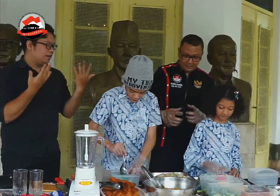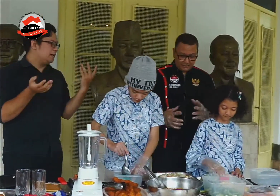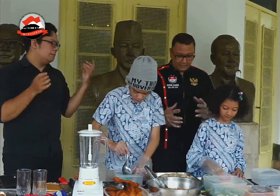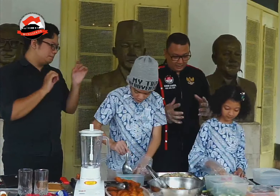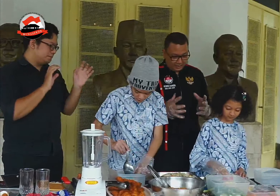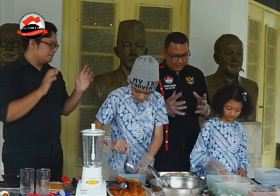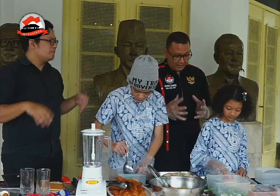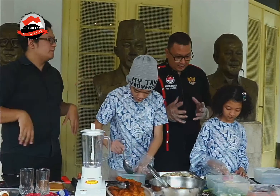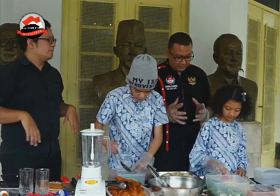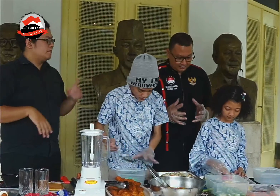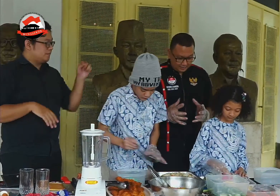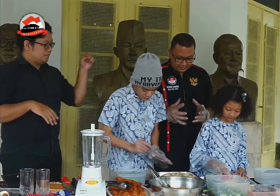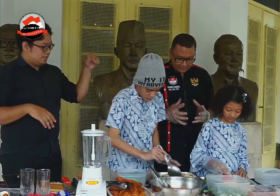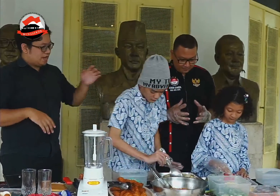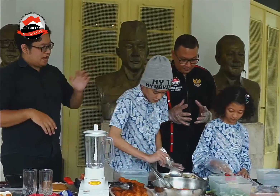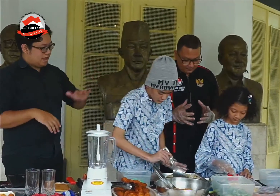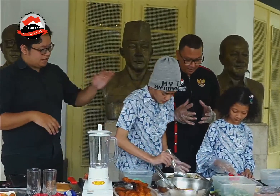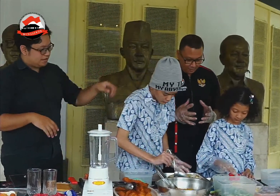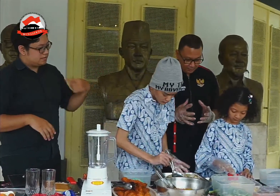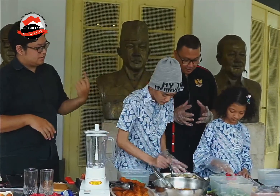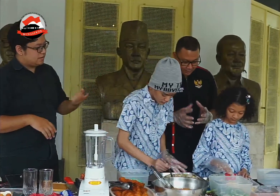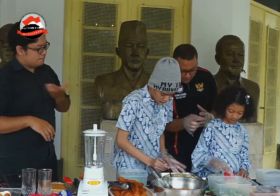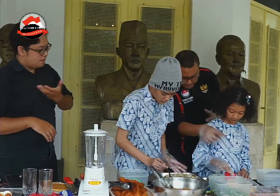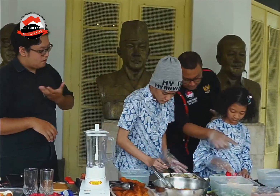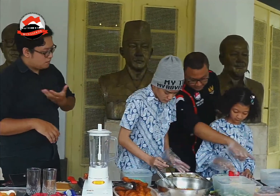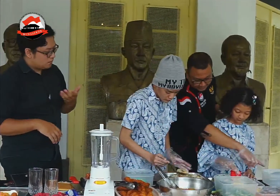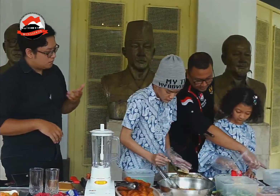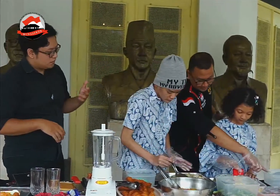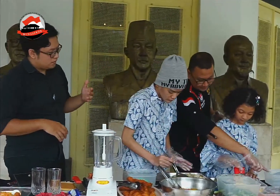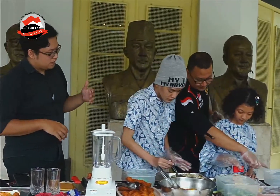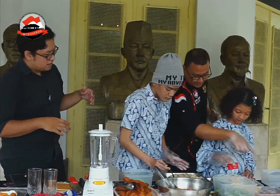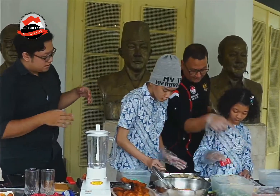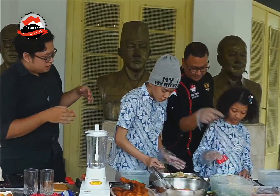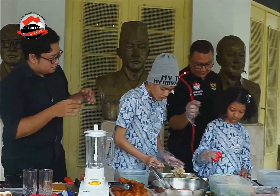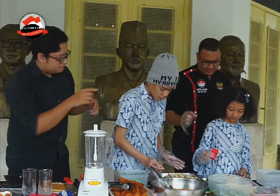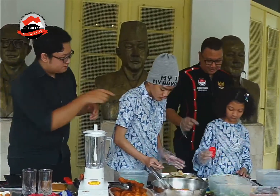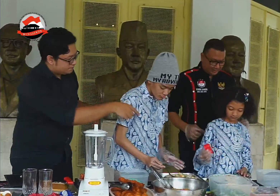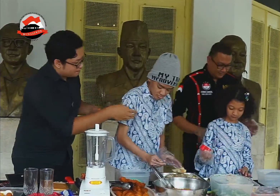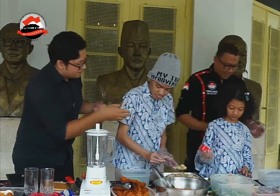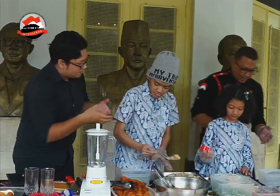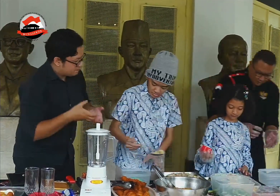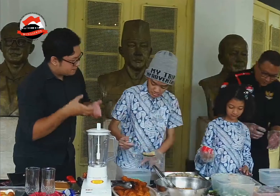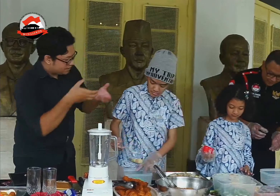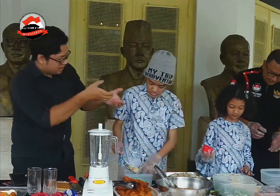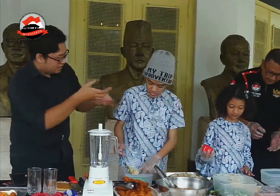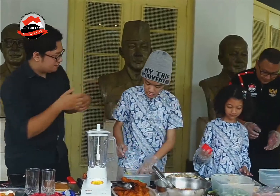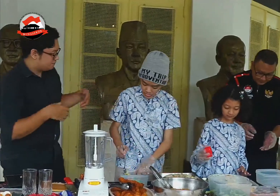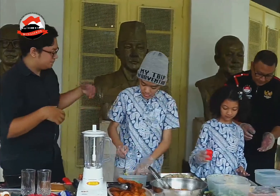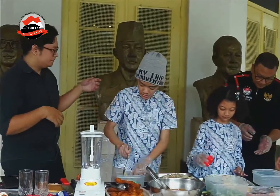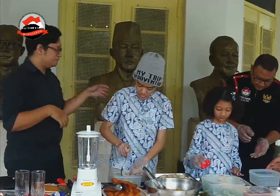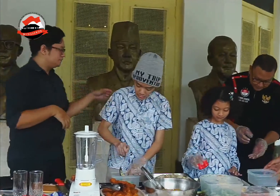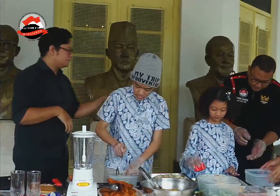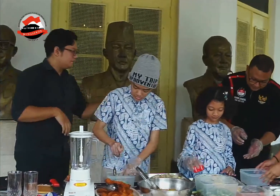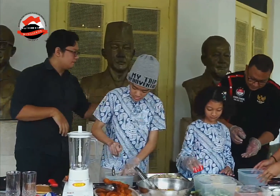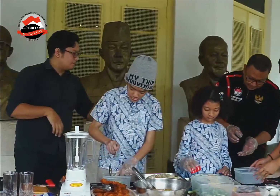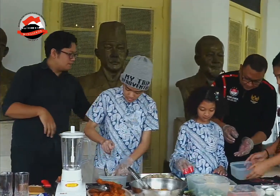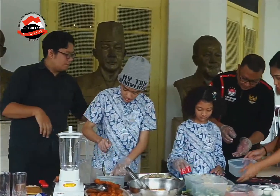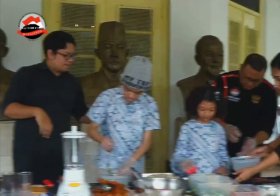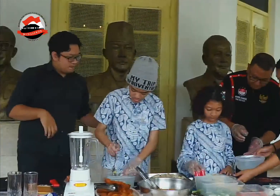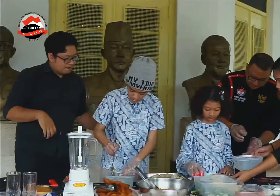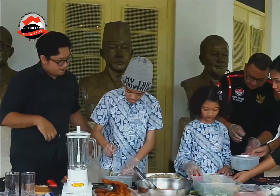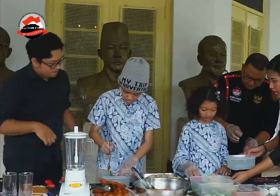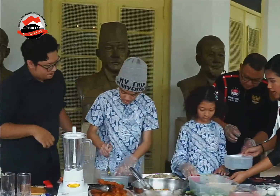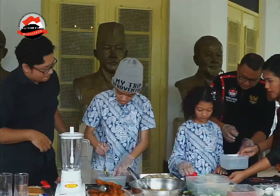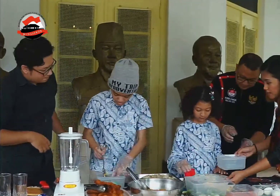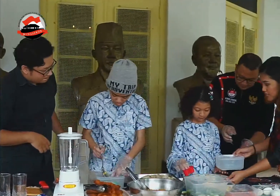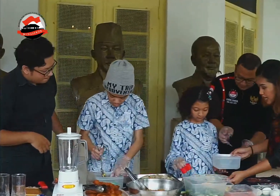sini anak-anak di sini kita maunya nanti pindahin ke sini sayang, pindahin ke sini. Angkat dulu sayang. Oh, berarti langsung